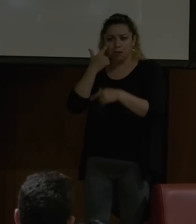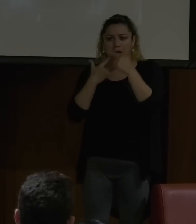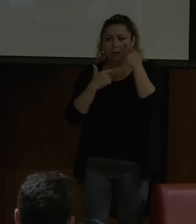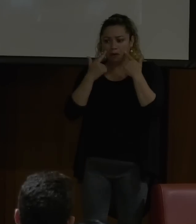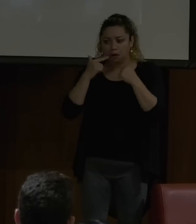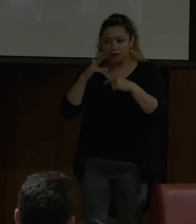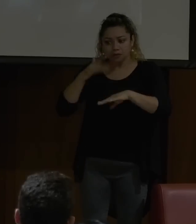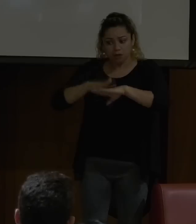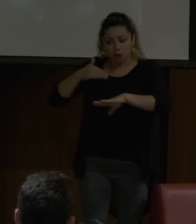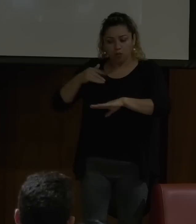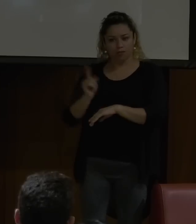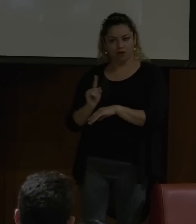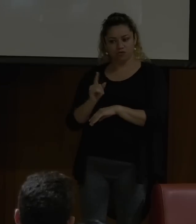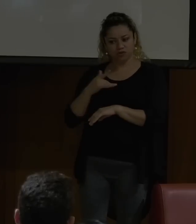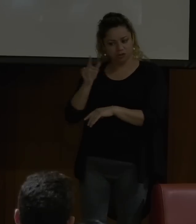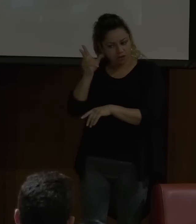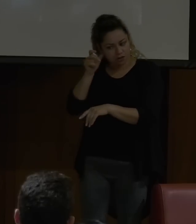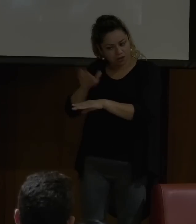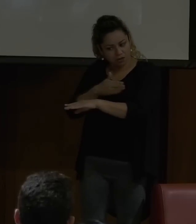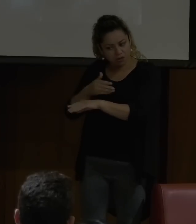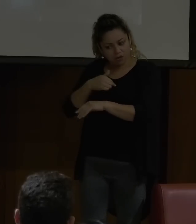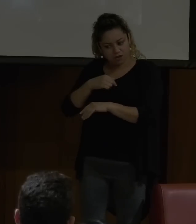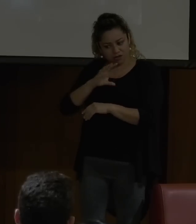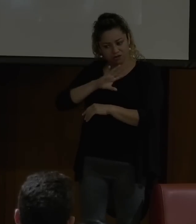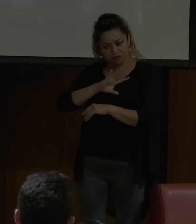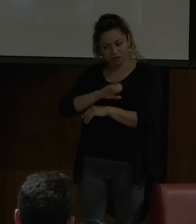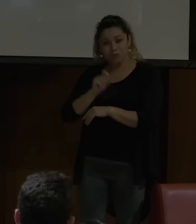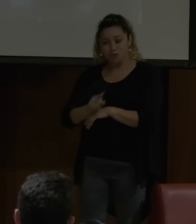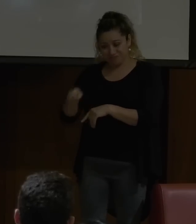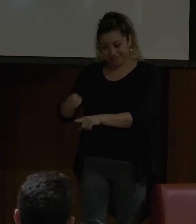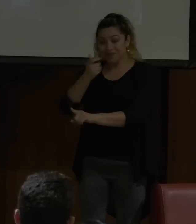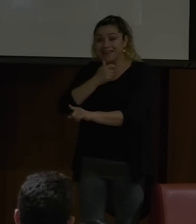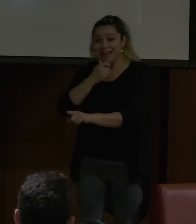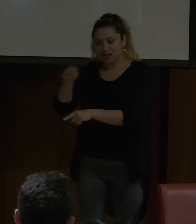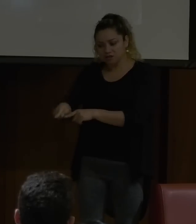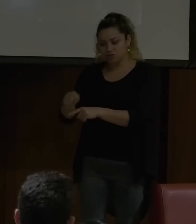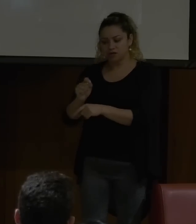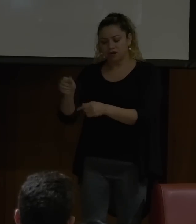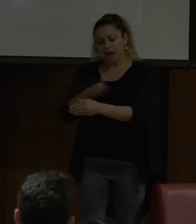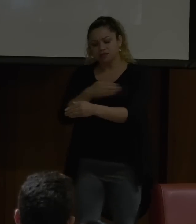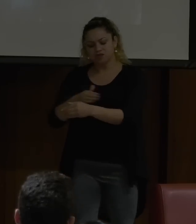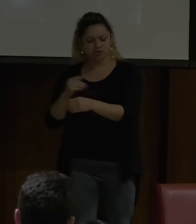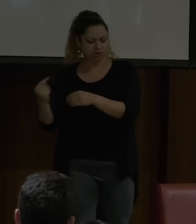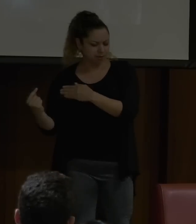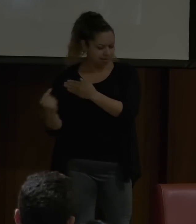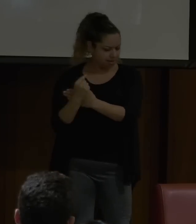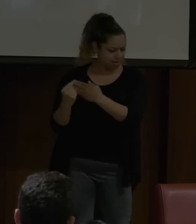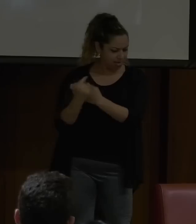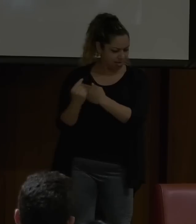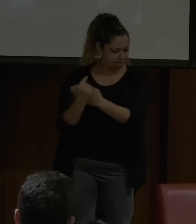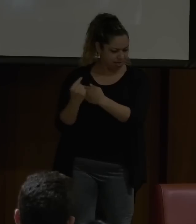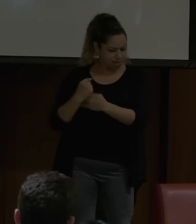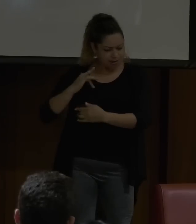de tristeza. En ese canto, Leandro le echaba en cara toda la rabia que tenía por dentro luego de que